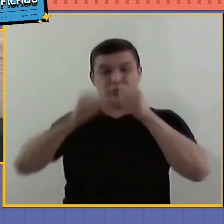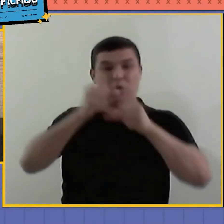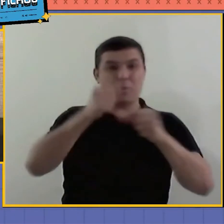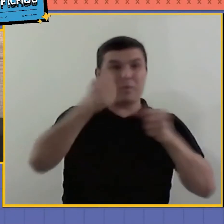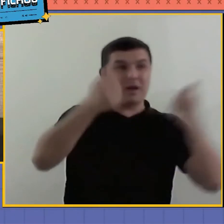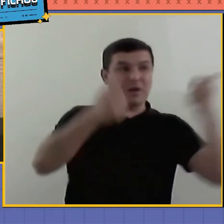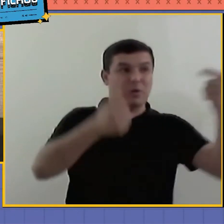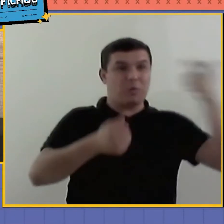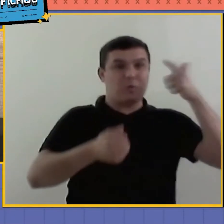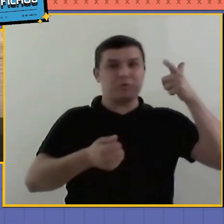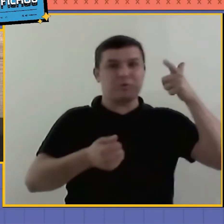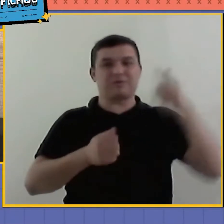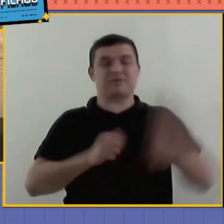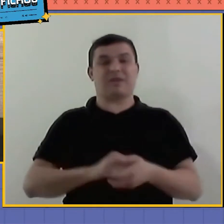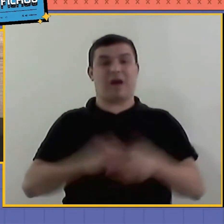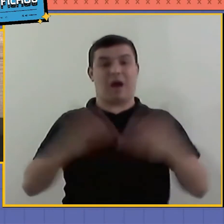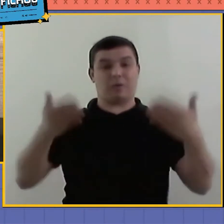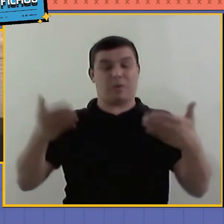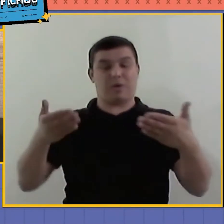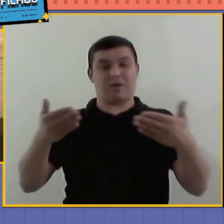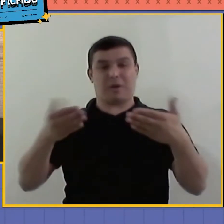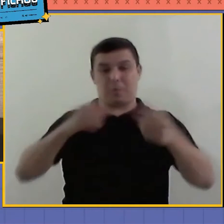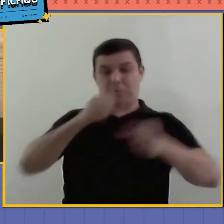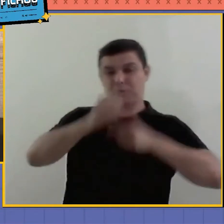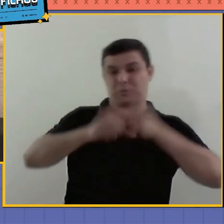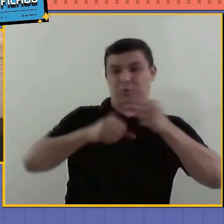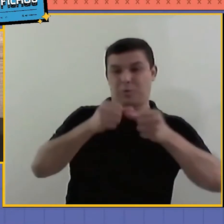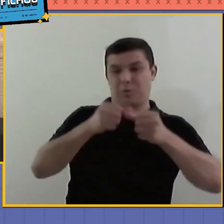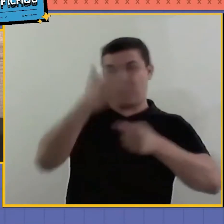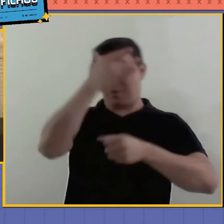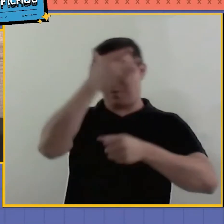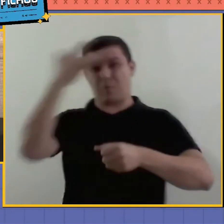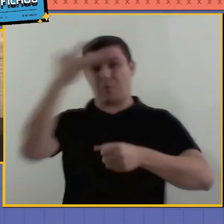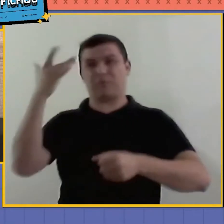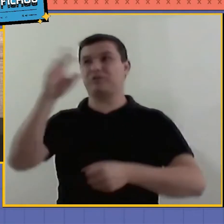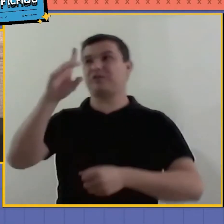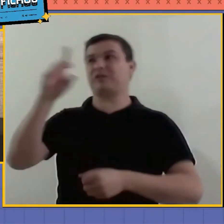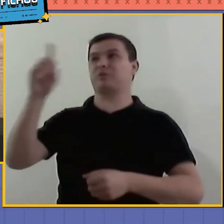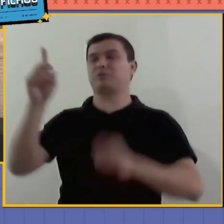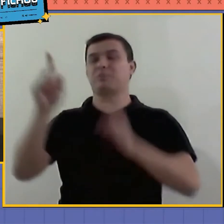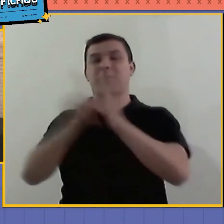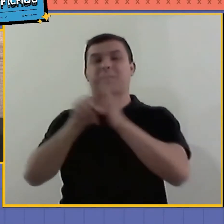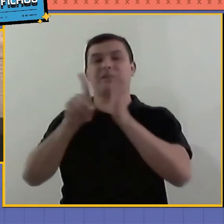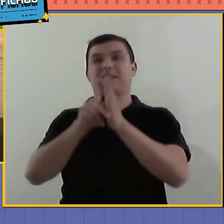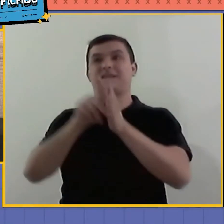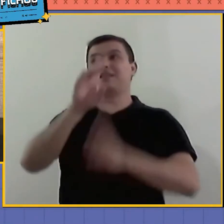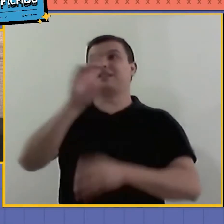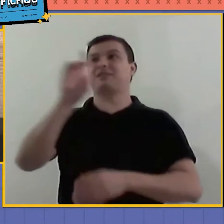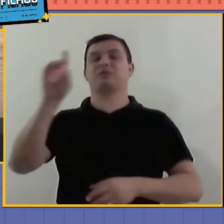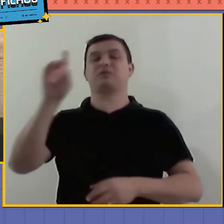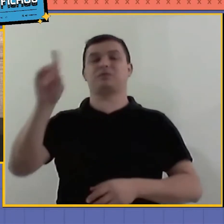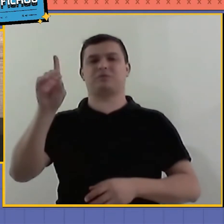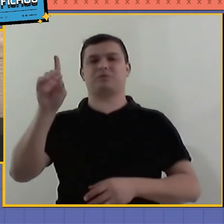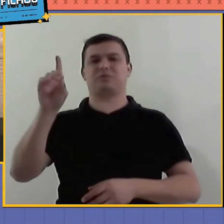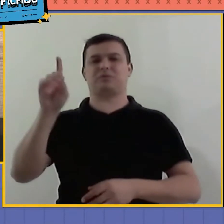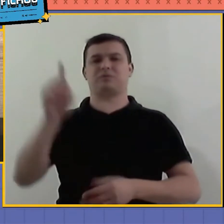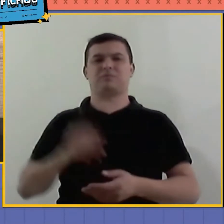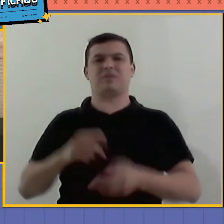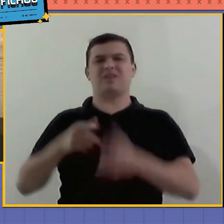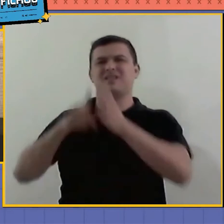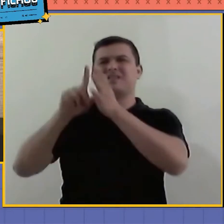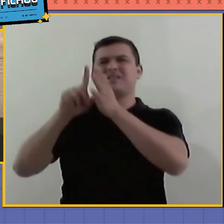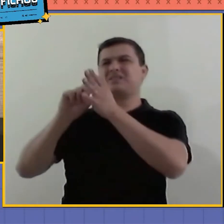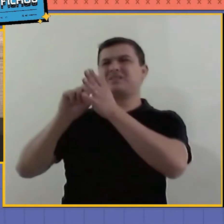mas agora são povo de Deus antes não tinha alcançado em desculpe misericórdia